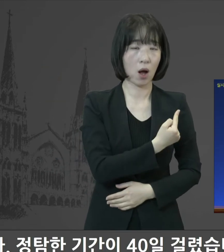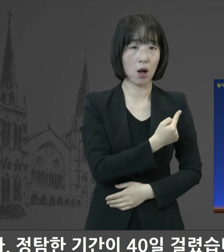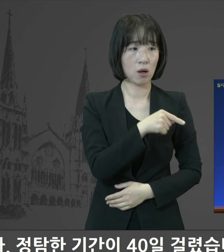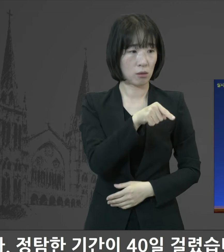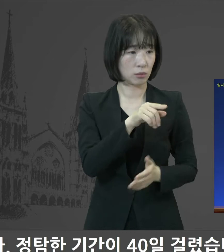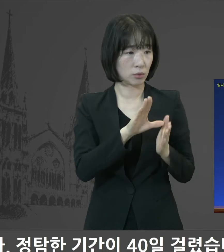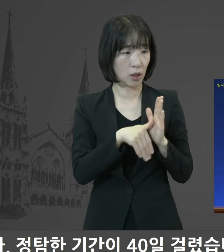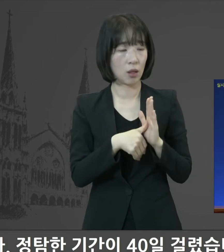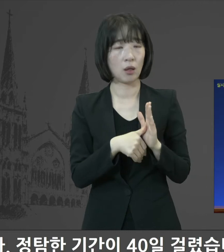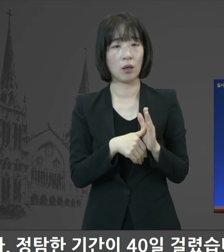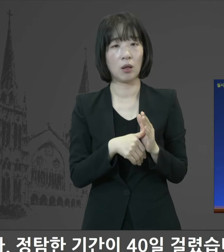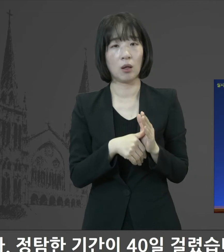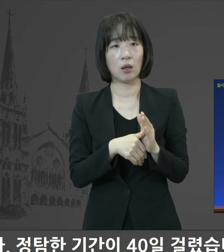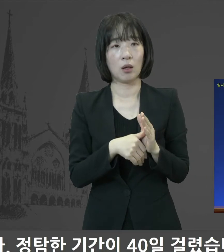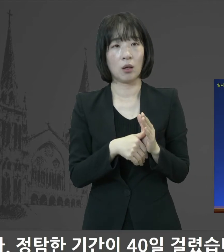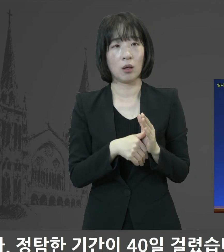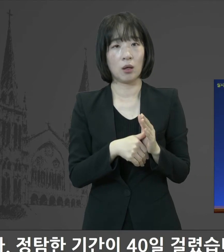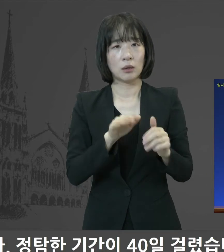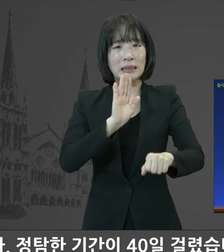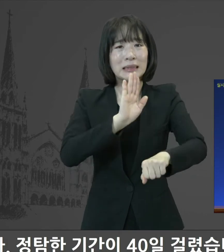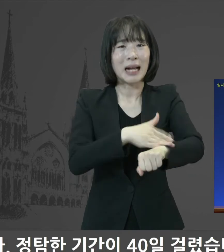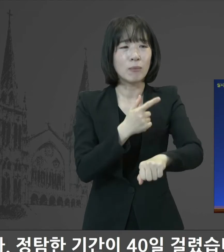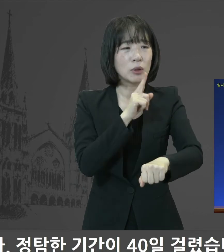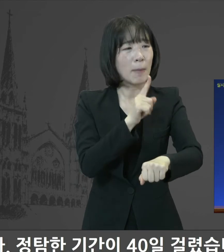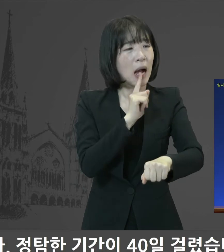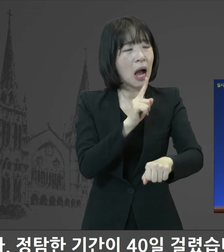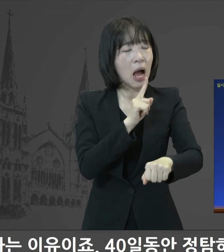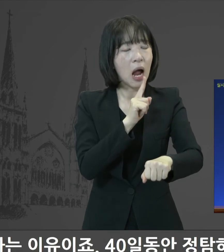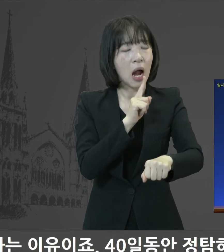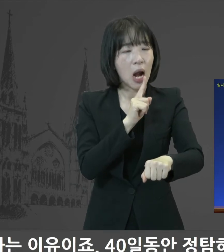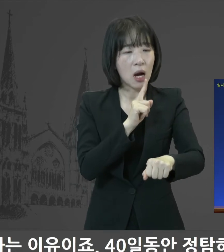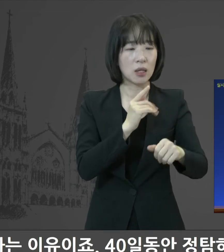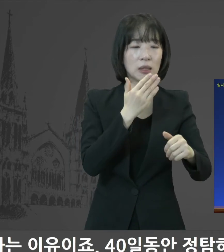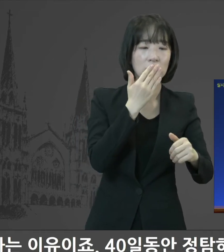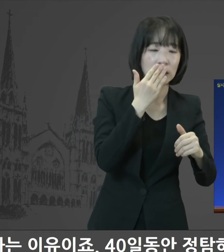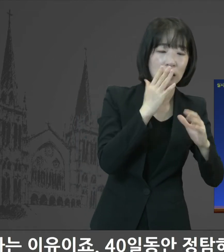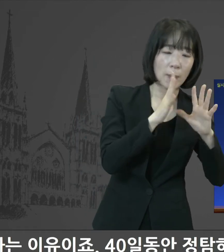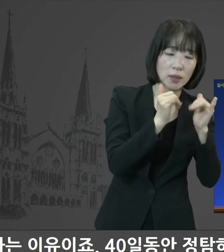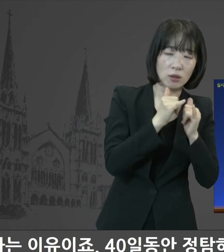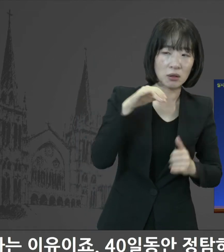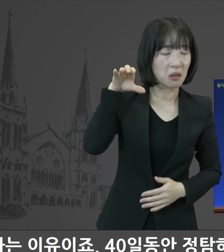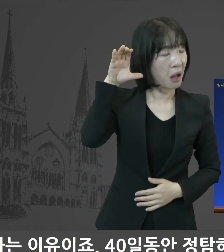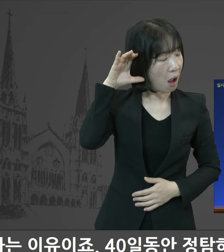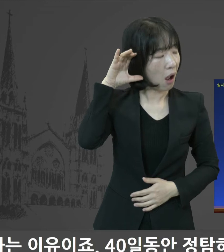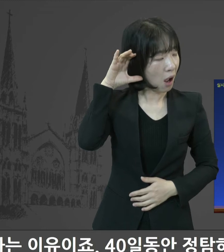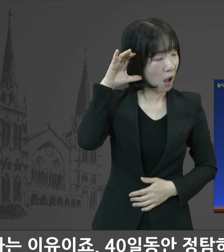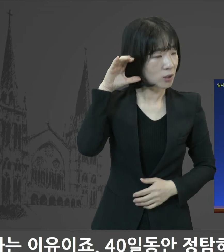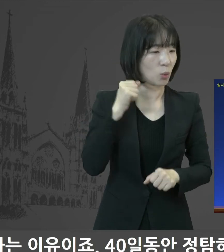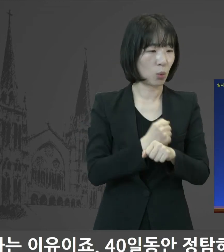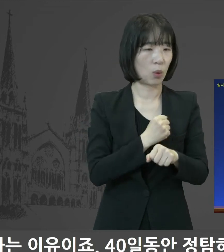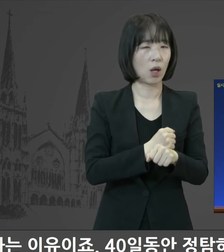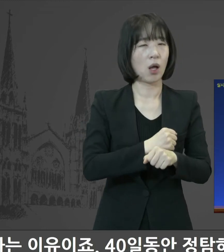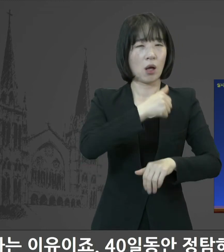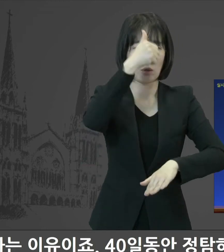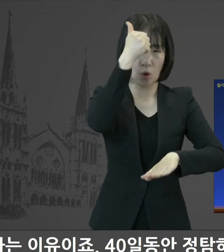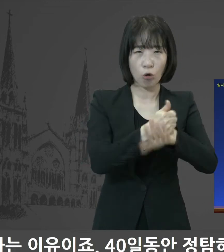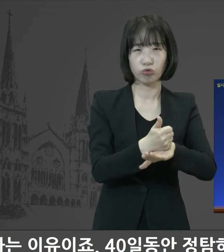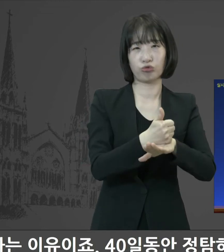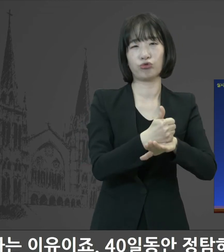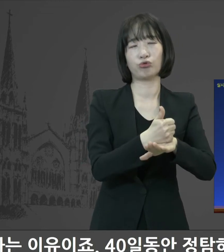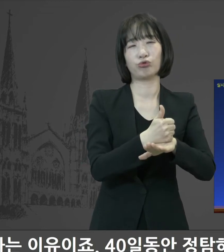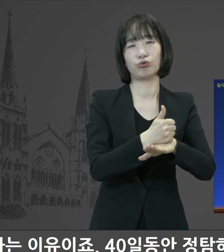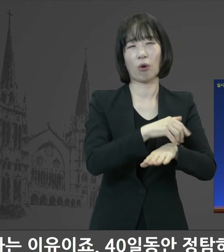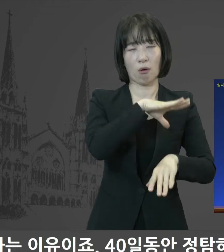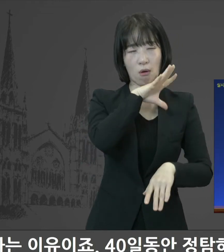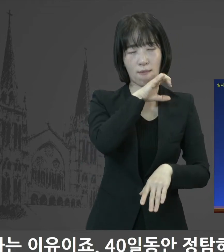헛소리에 이 동요된 이스라엘 백성을 40년 동안 광야 생활 시키겠다라고 하나님이